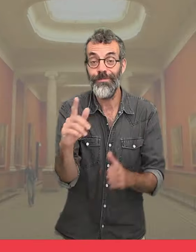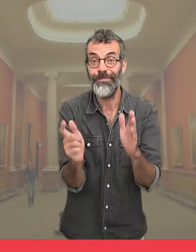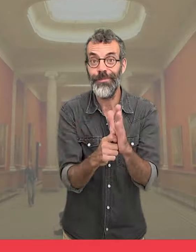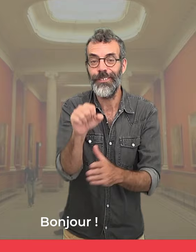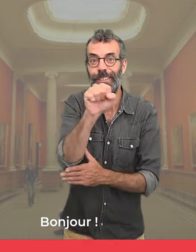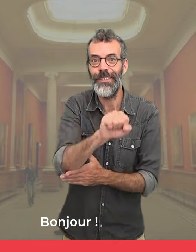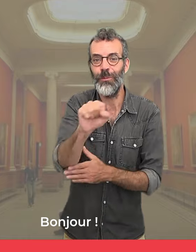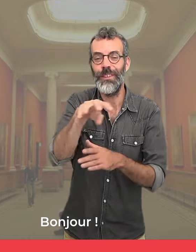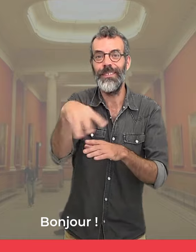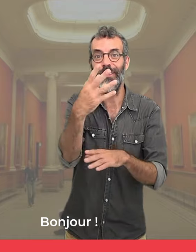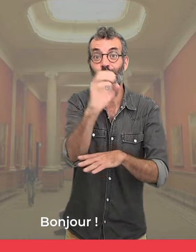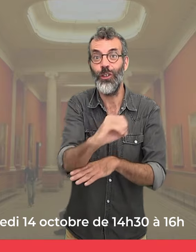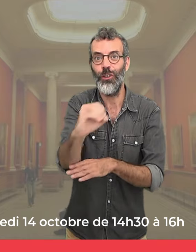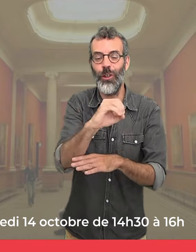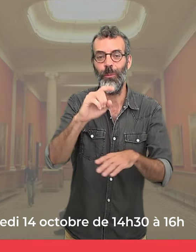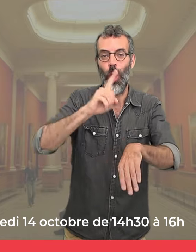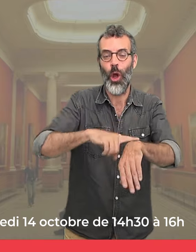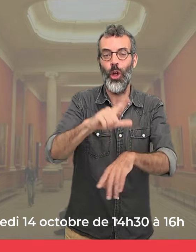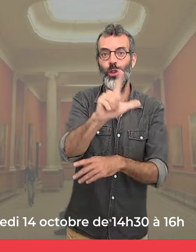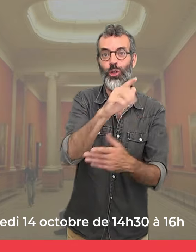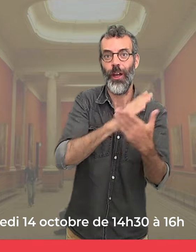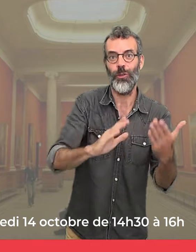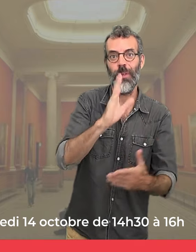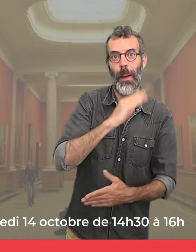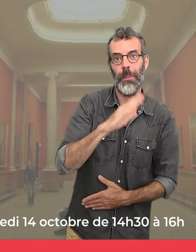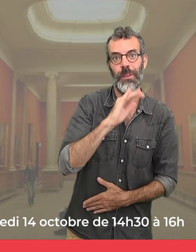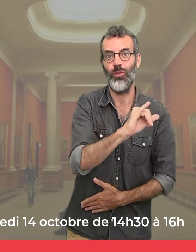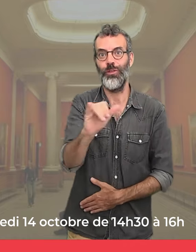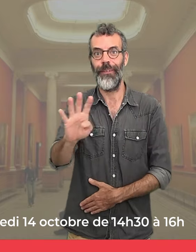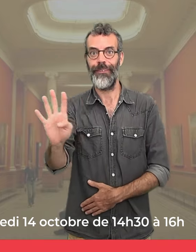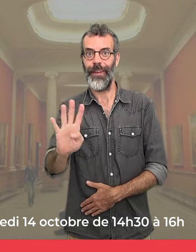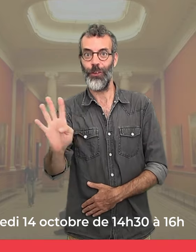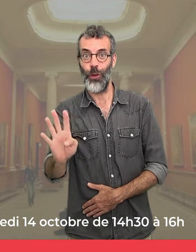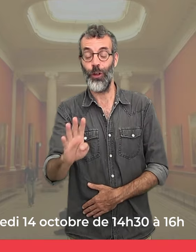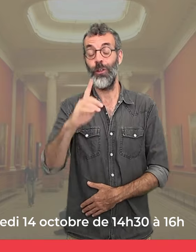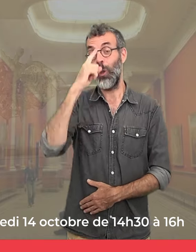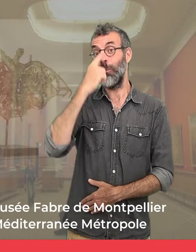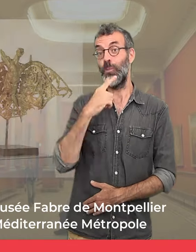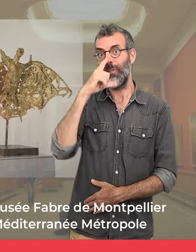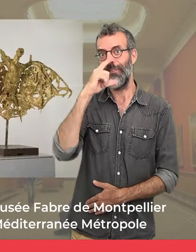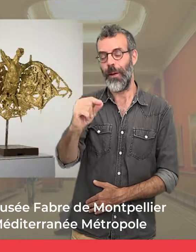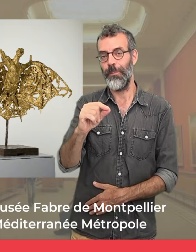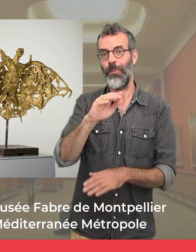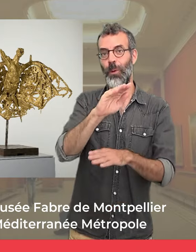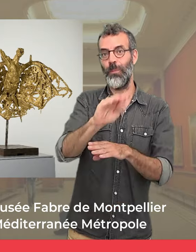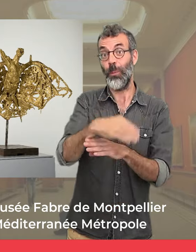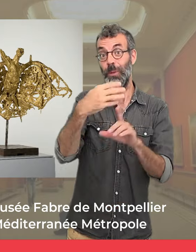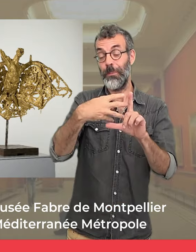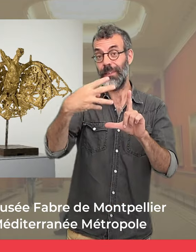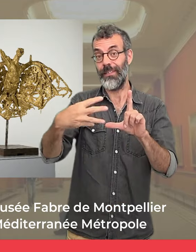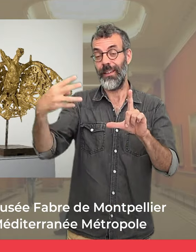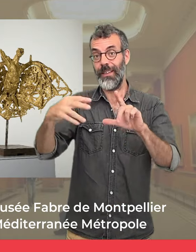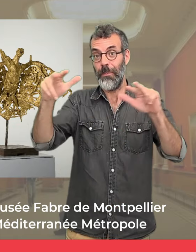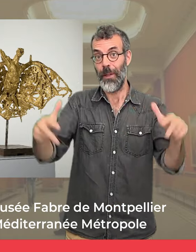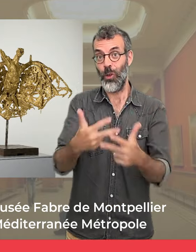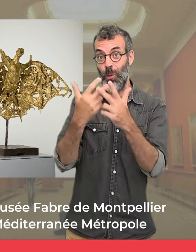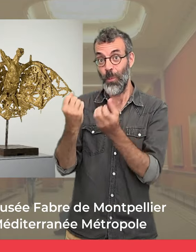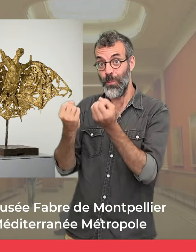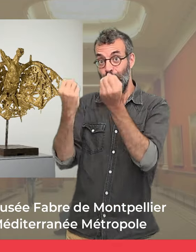Bonjour, le samedi 14 octobre de 14h30 à 16h, le Musée Fabre de Montpellier-Méditerranée-Métropole